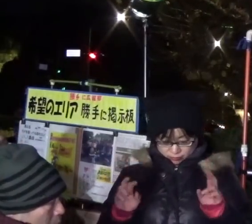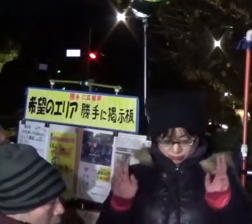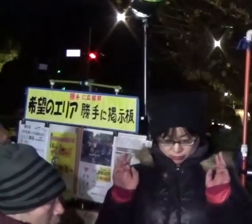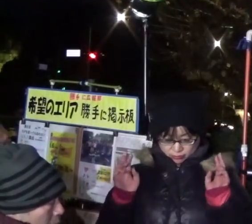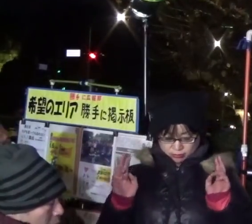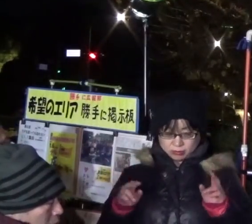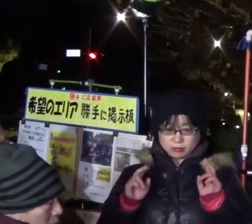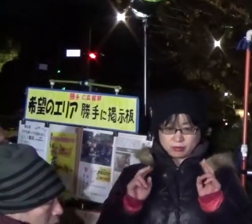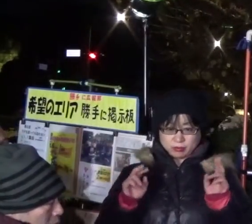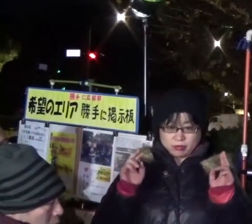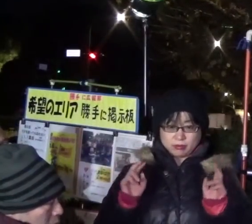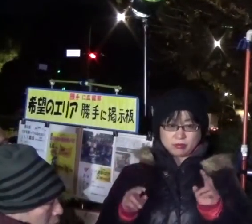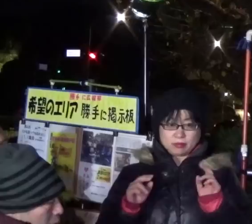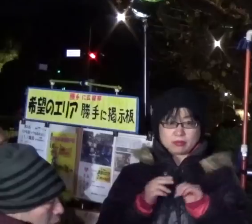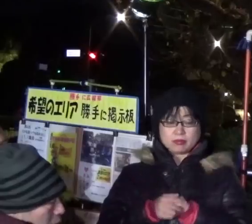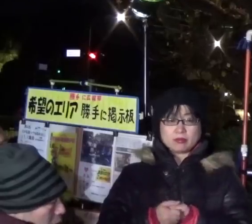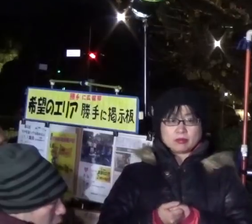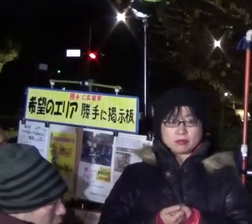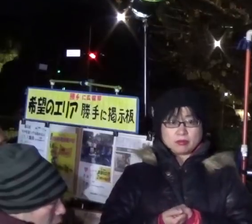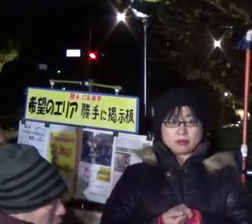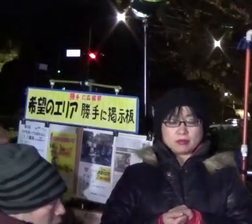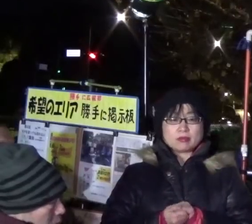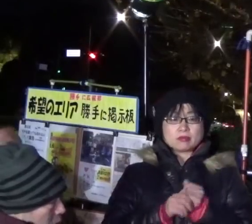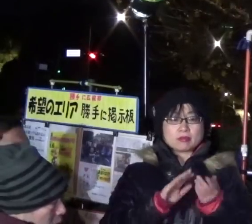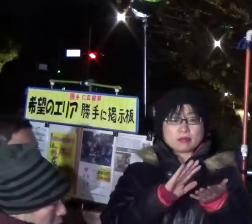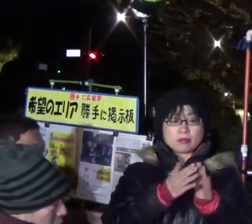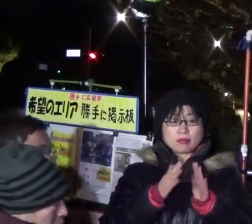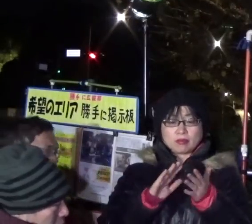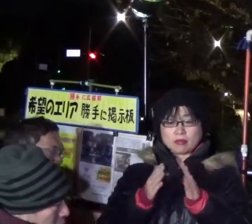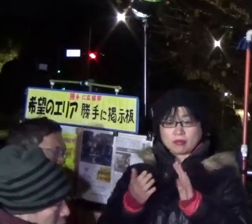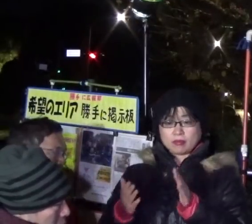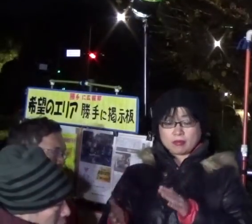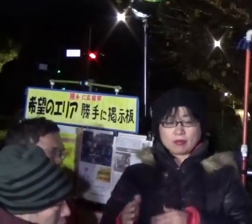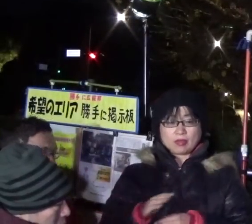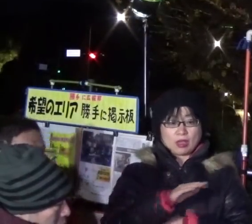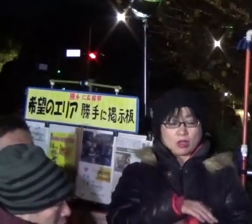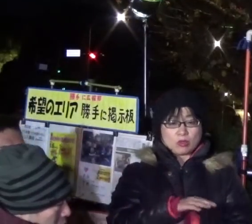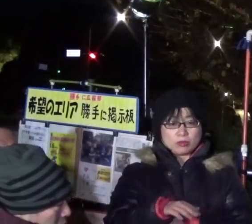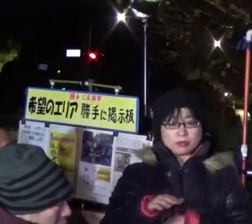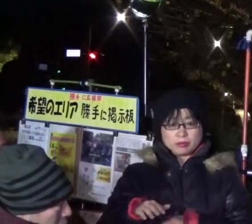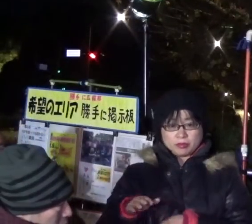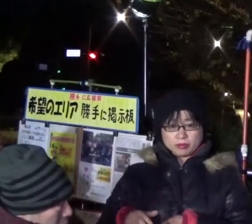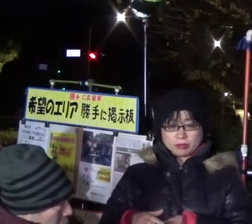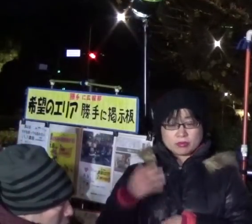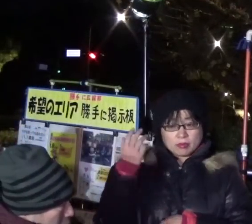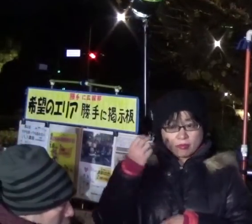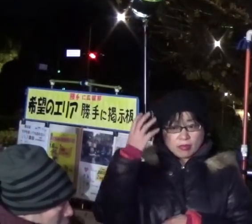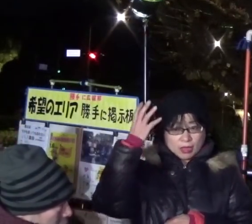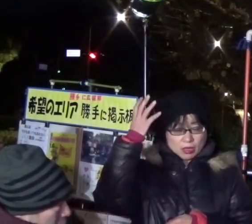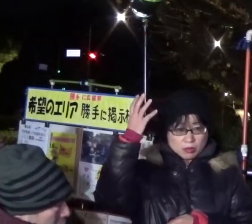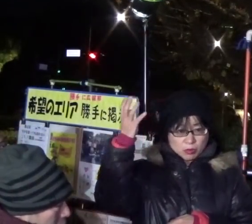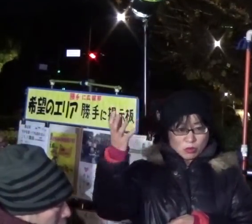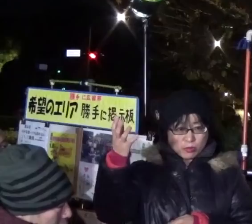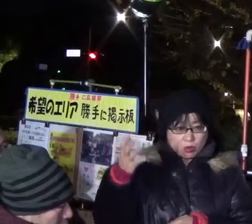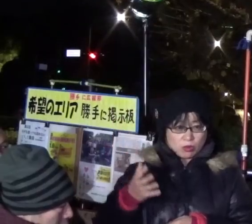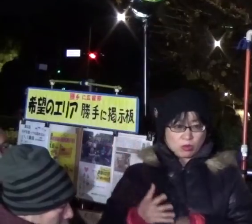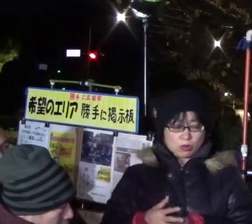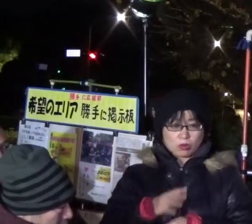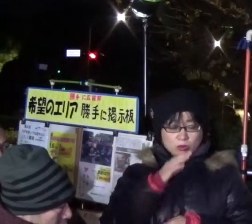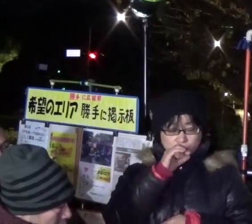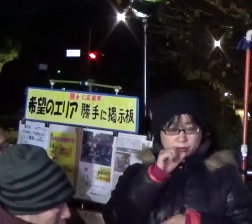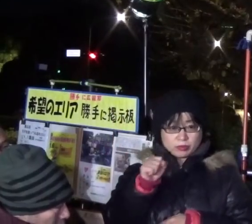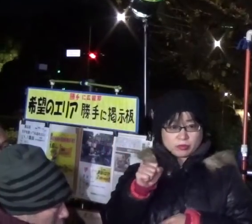街角じゃ子供たちが 希望も誇り